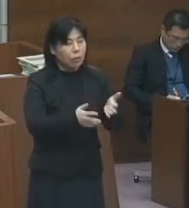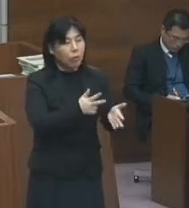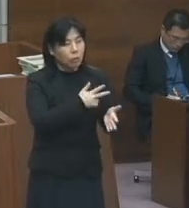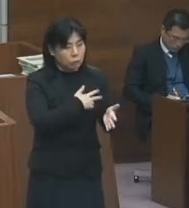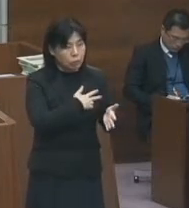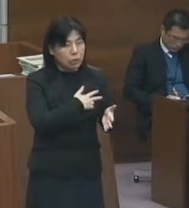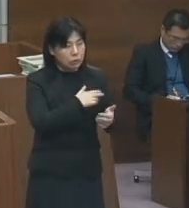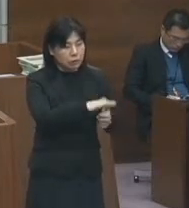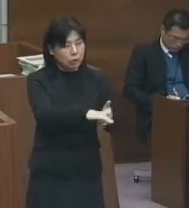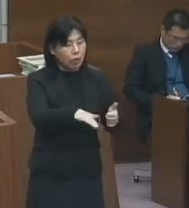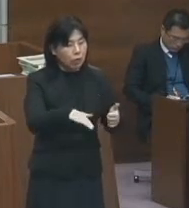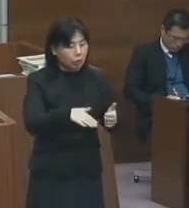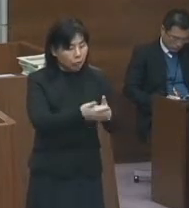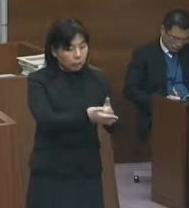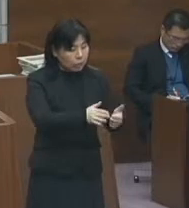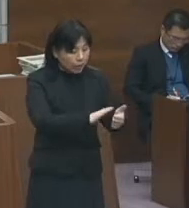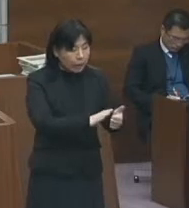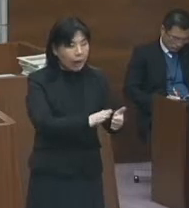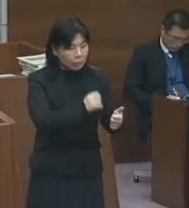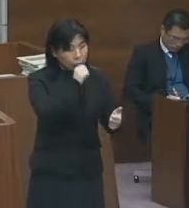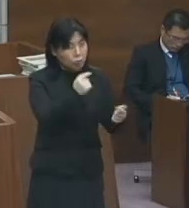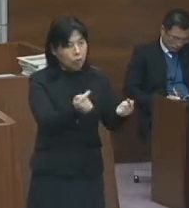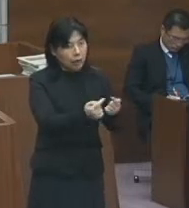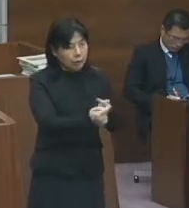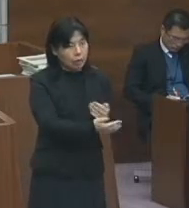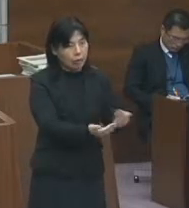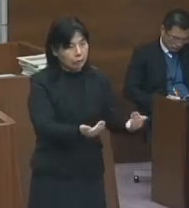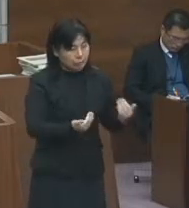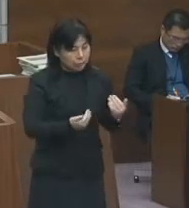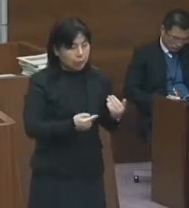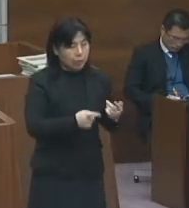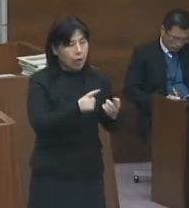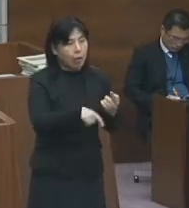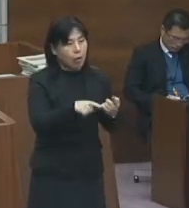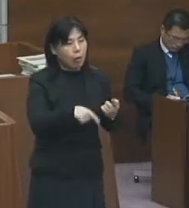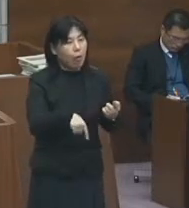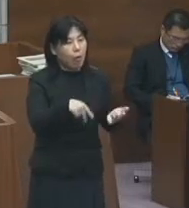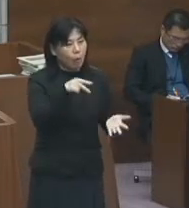求めるものであります。特に公立保育所における保育士については、